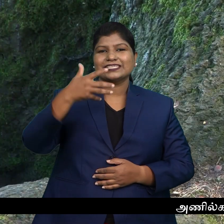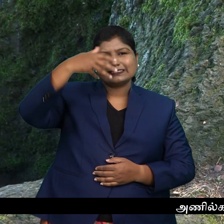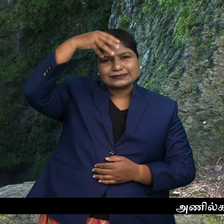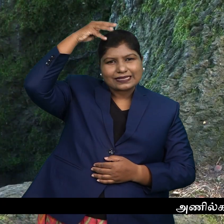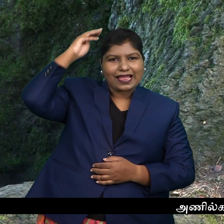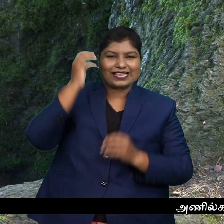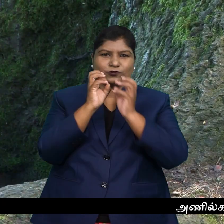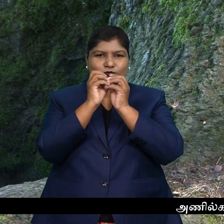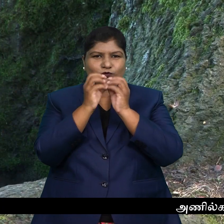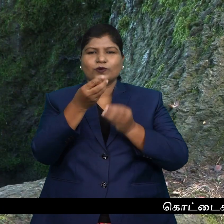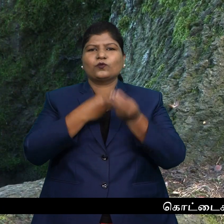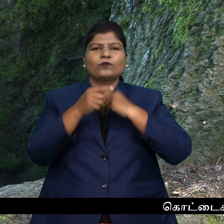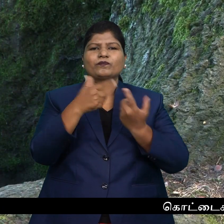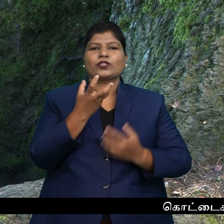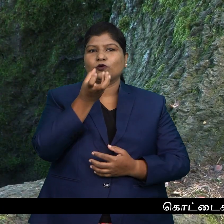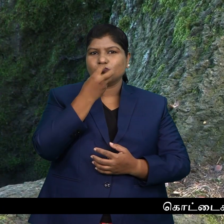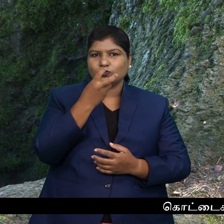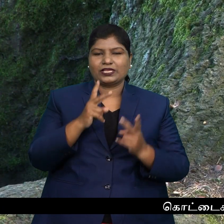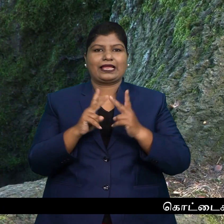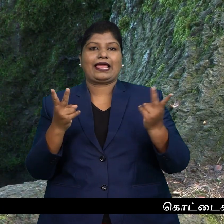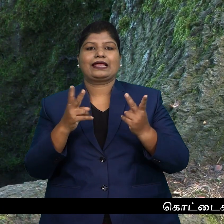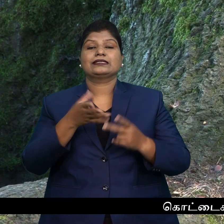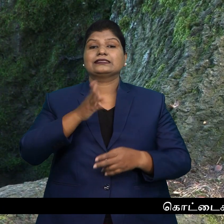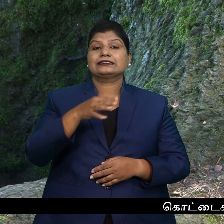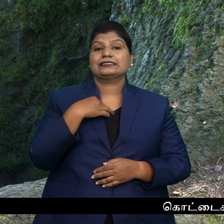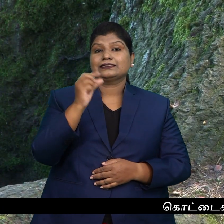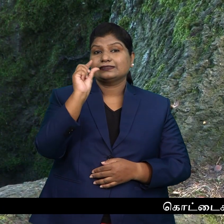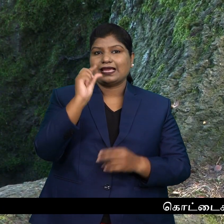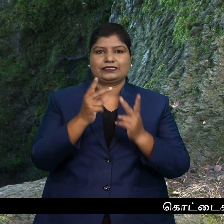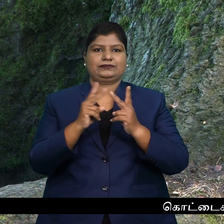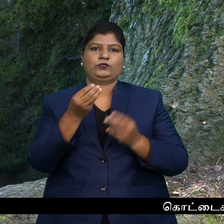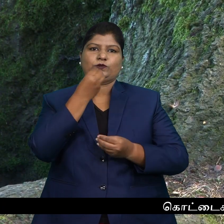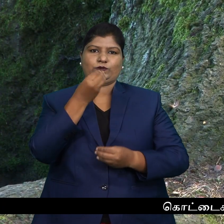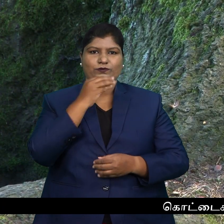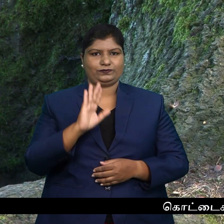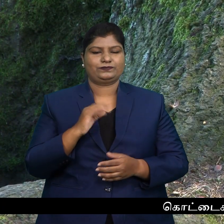அணில்கள் பழங்கள் மற்றும் கொட்டைகளை சாப்பிடுகின்றன.